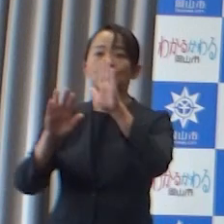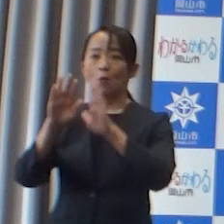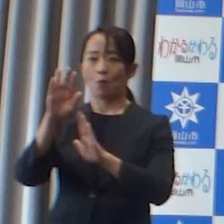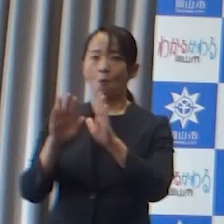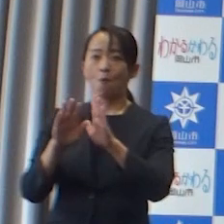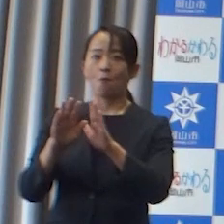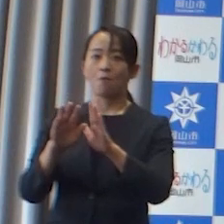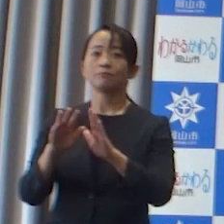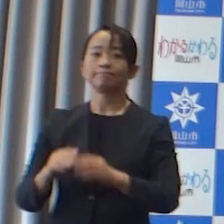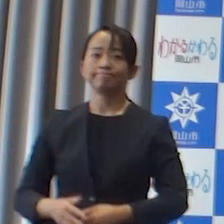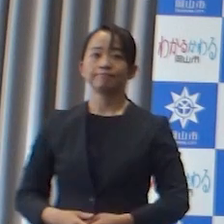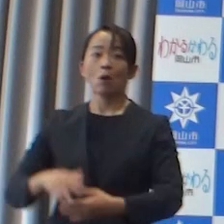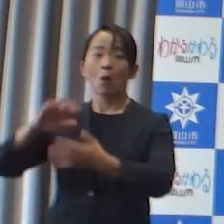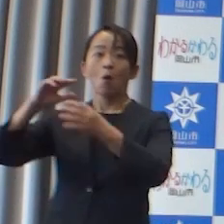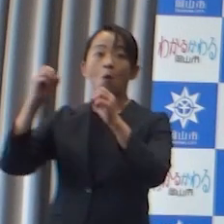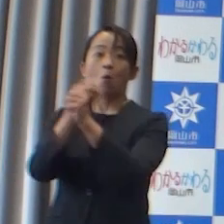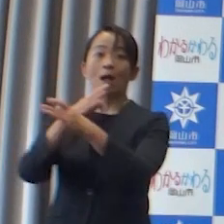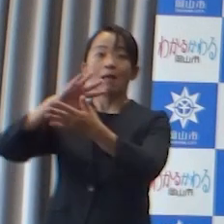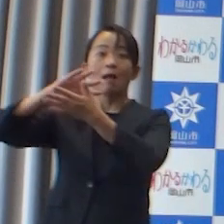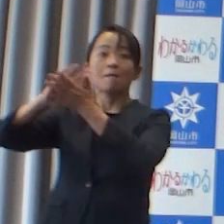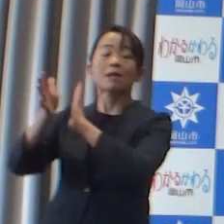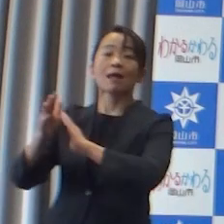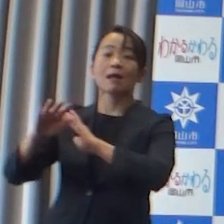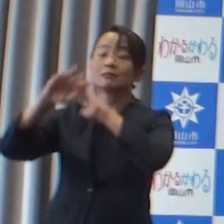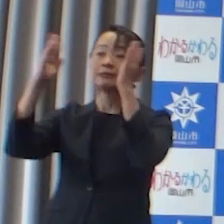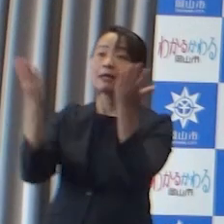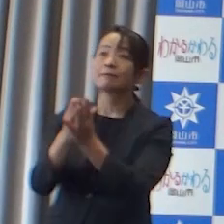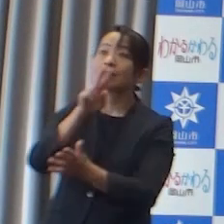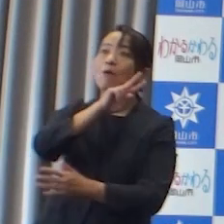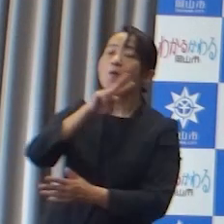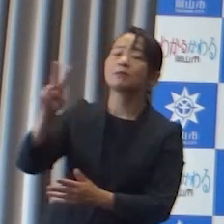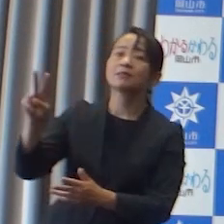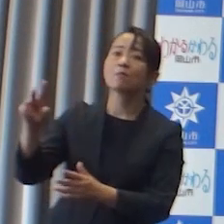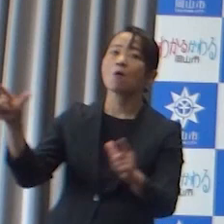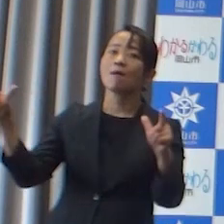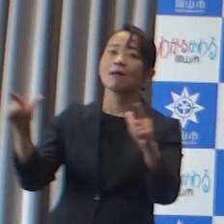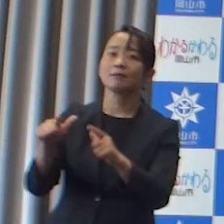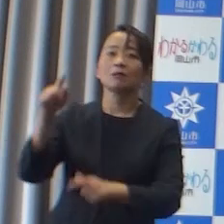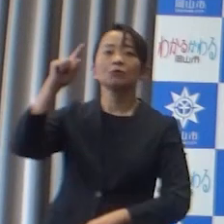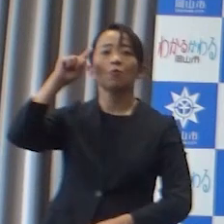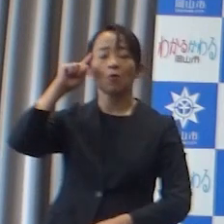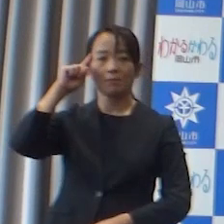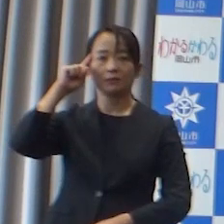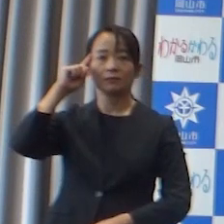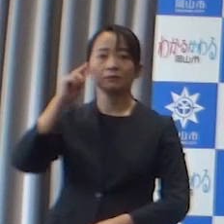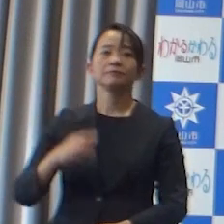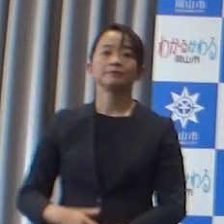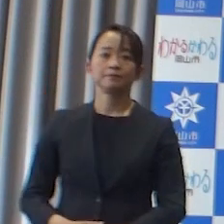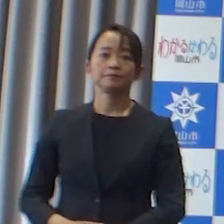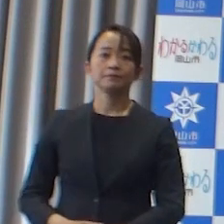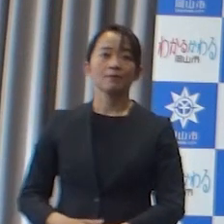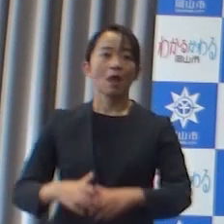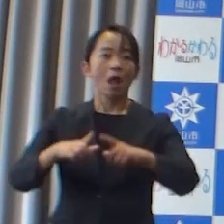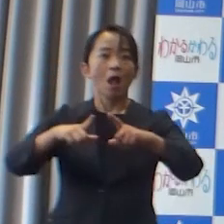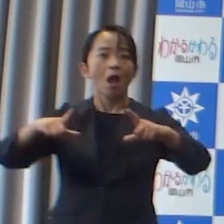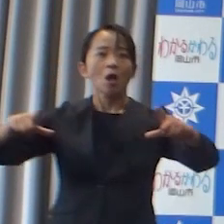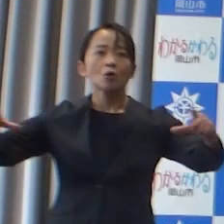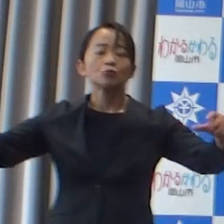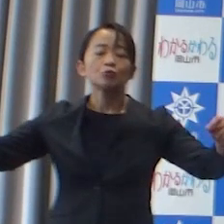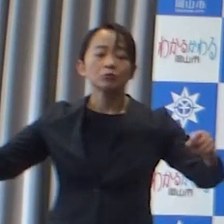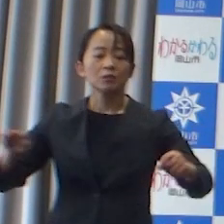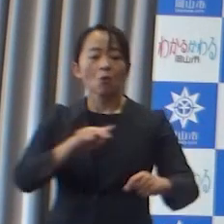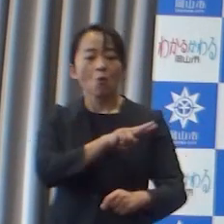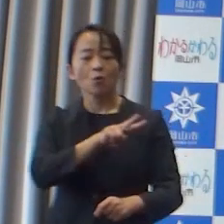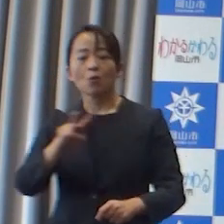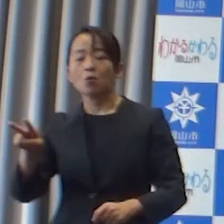ており、県全体でもそんなに増えてるわけではありません。若干 国全体でいくとですね、増えてる